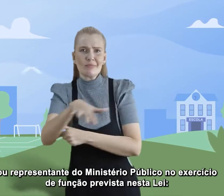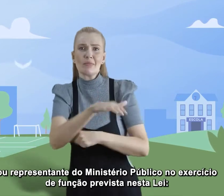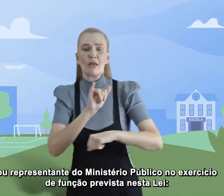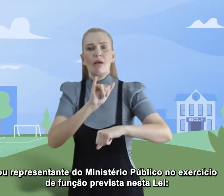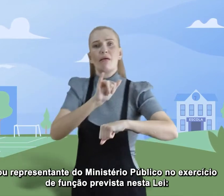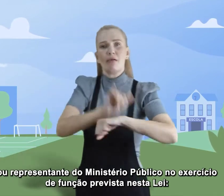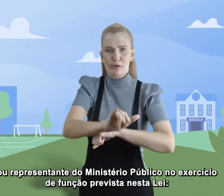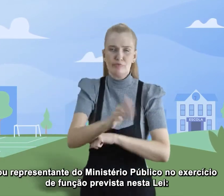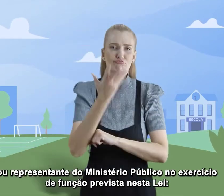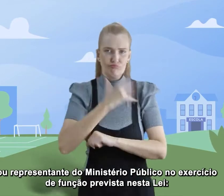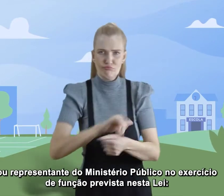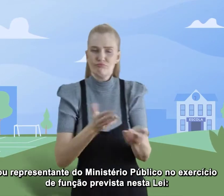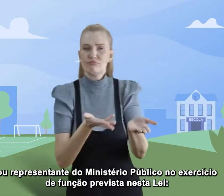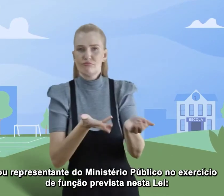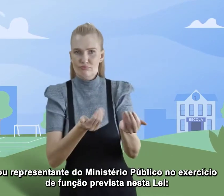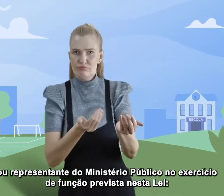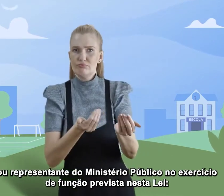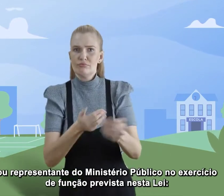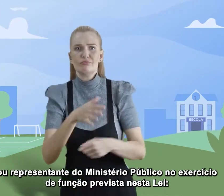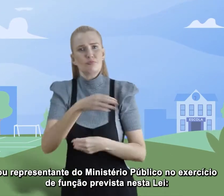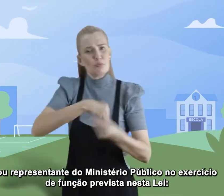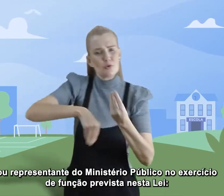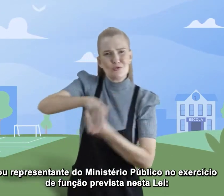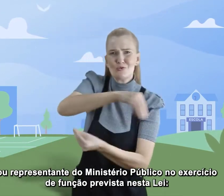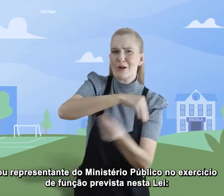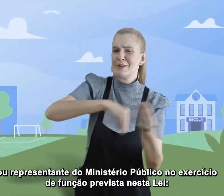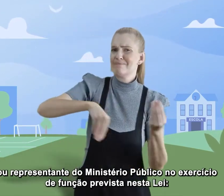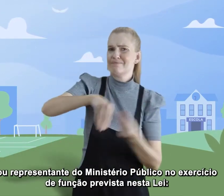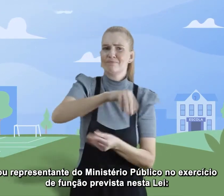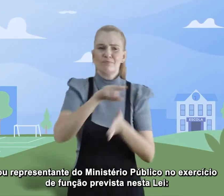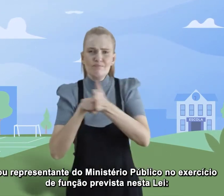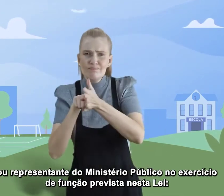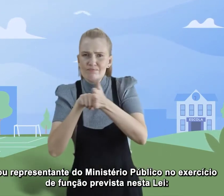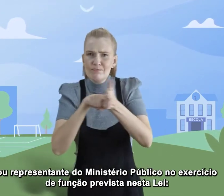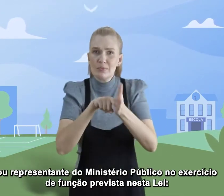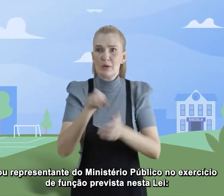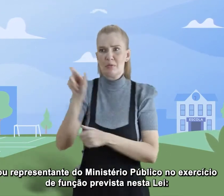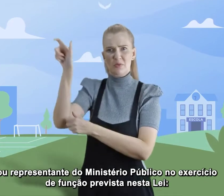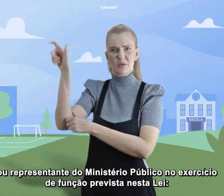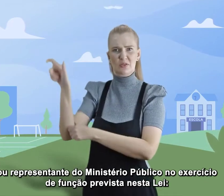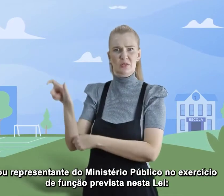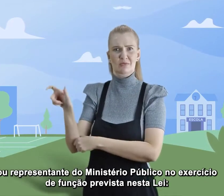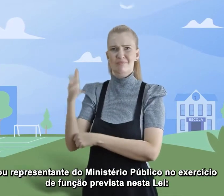do Ministério Público no exercício de função prevista nesta lei.